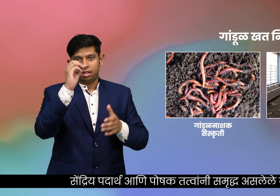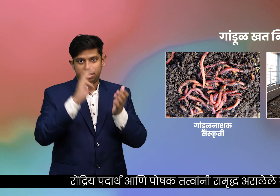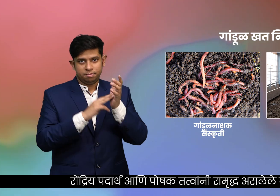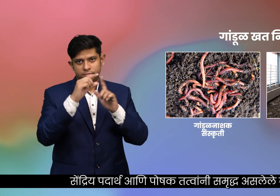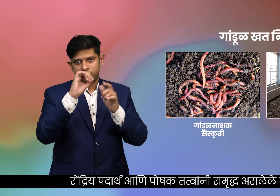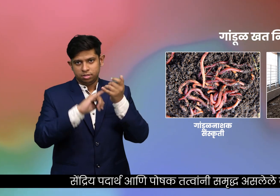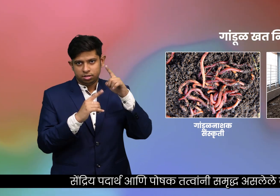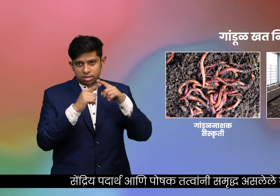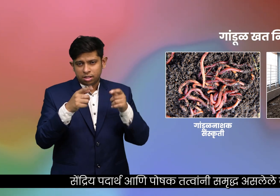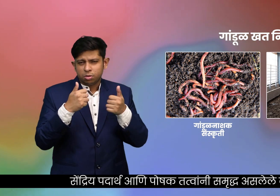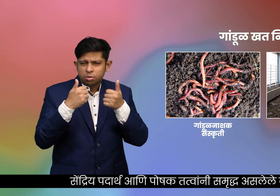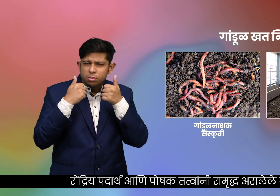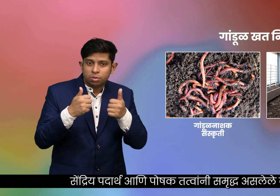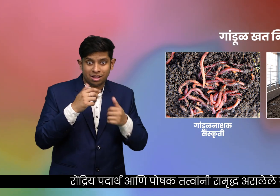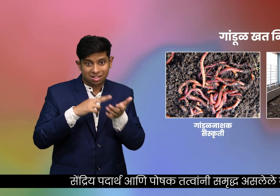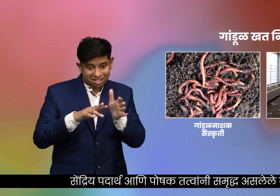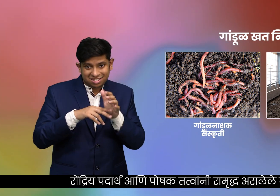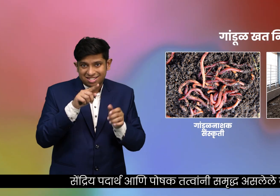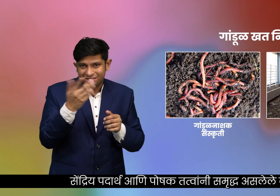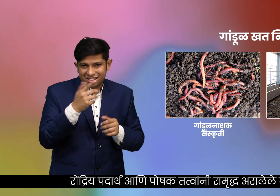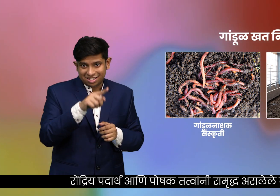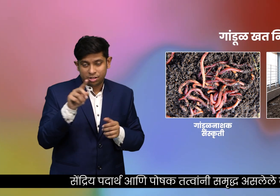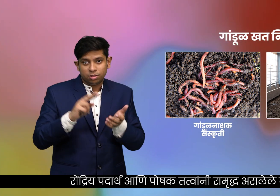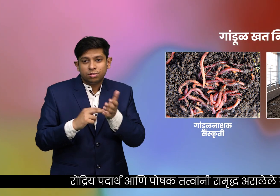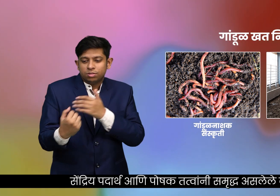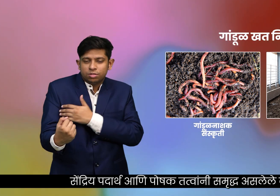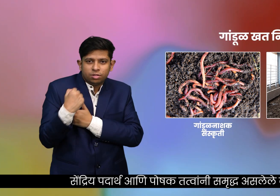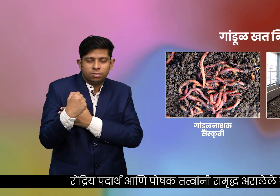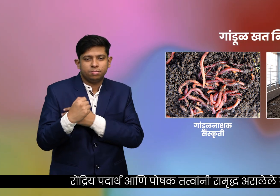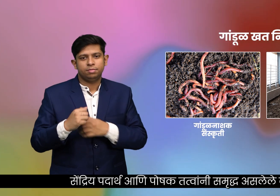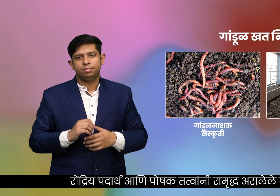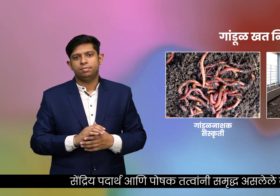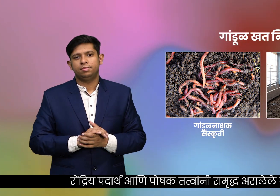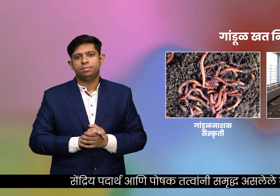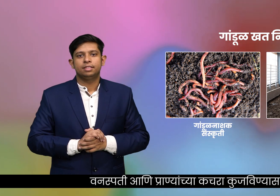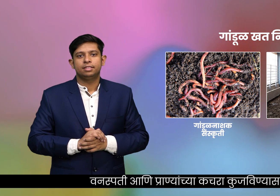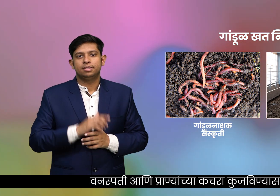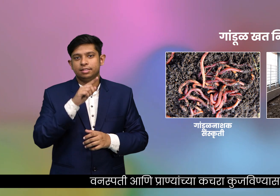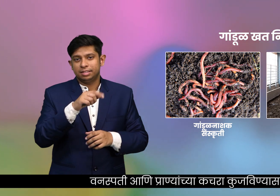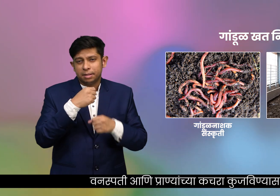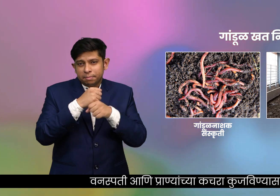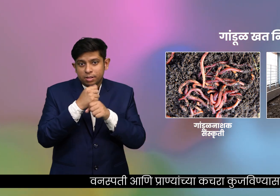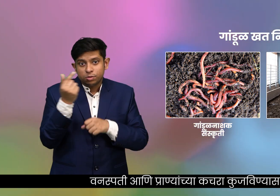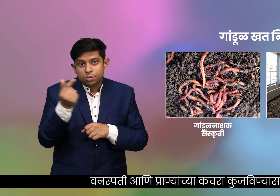सेंद्रिय पदार्थ आणि पोषक तत्वांनी समृद्ध असलेले कंपोस्ट, वनस्पती आणि प्राण्यांचा